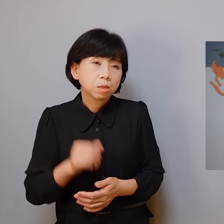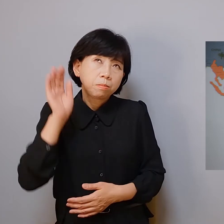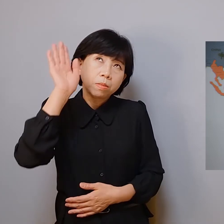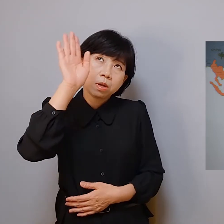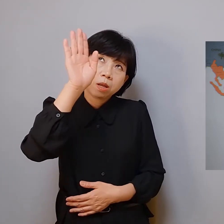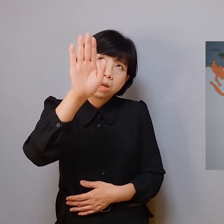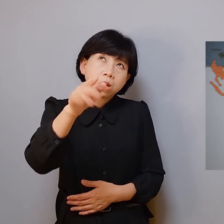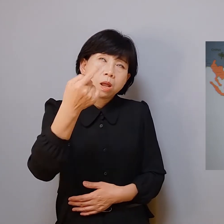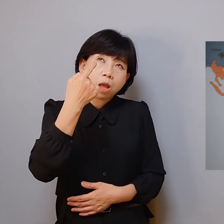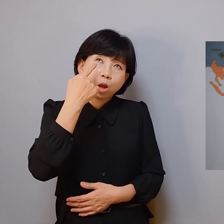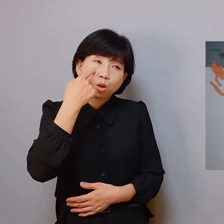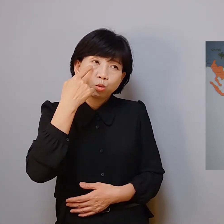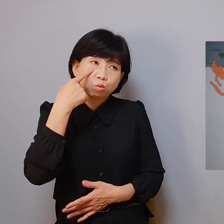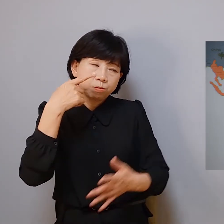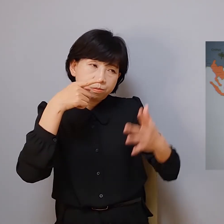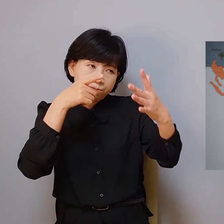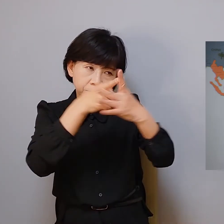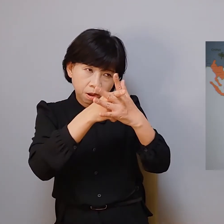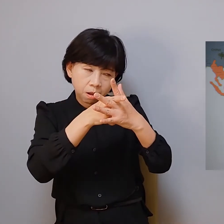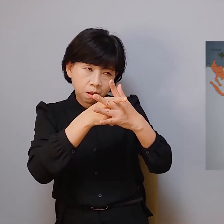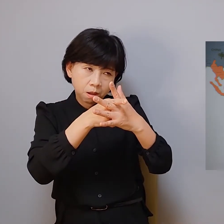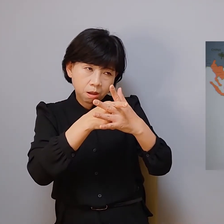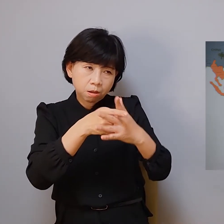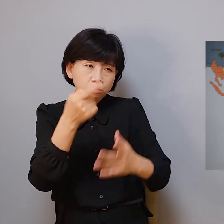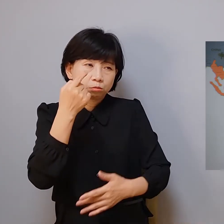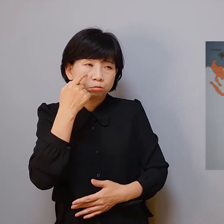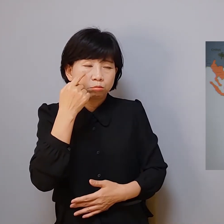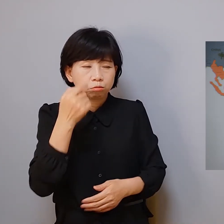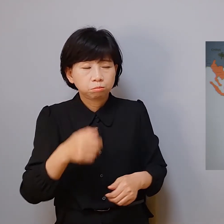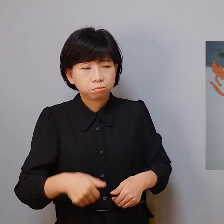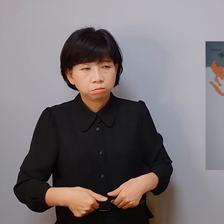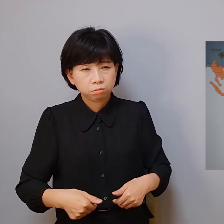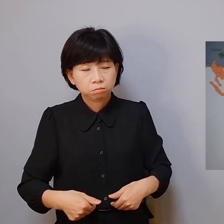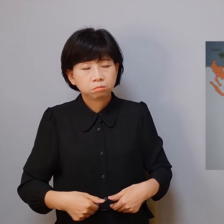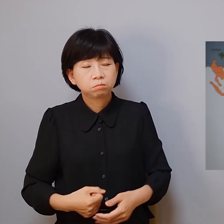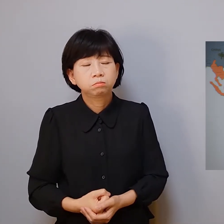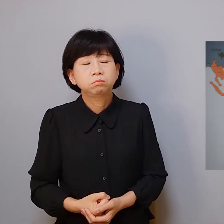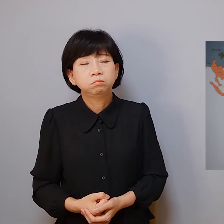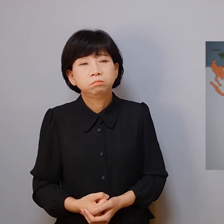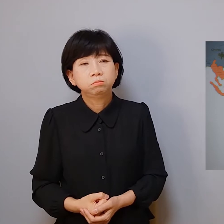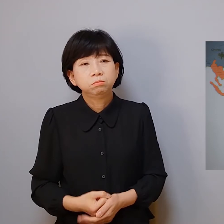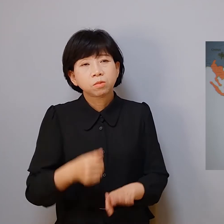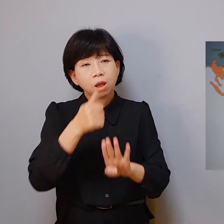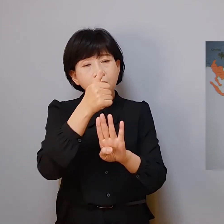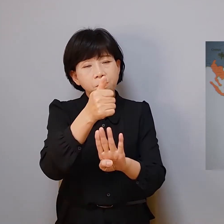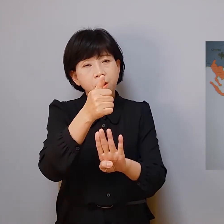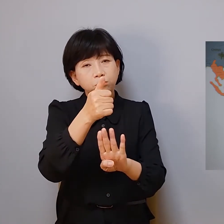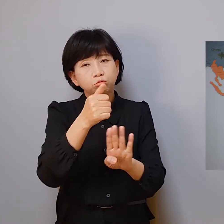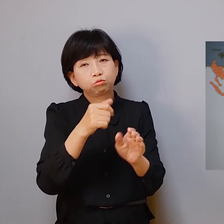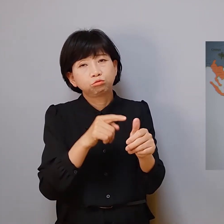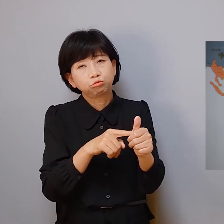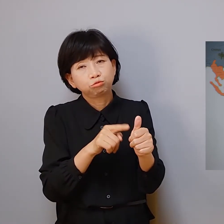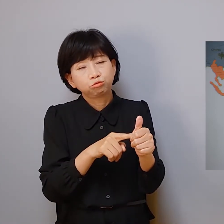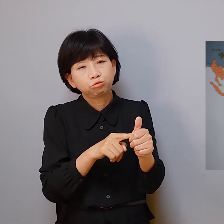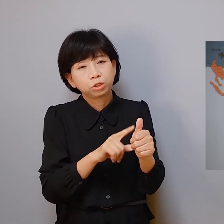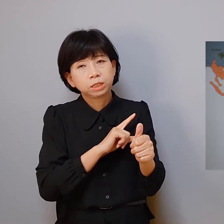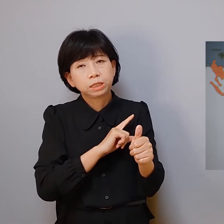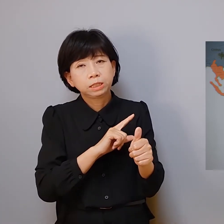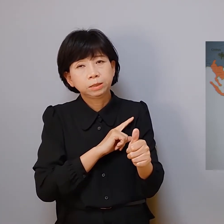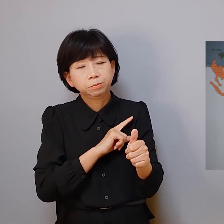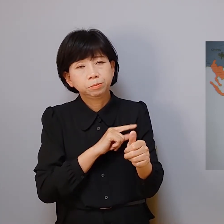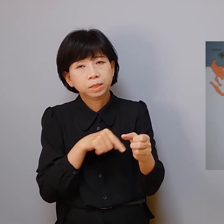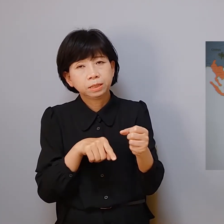바라보는 안목을 가진 사람이 좀 필요합니다. 그래서 하박국 이름의 뜻을 좀